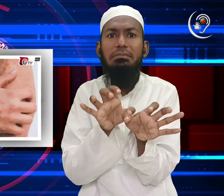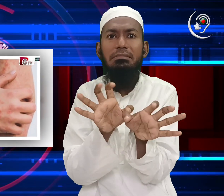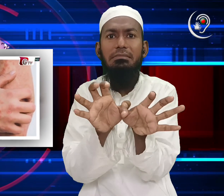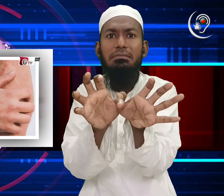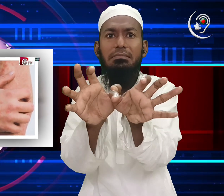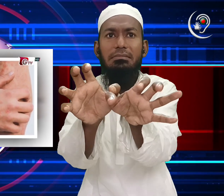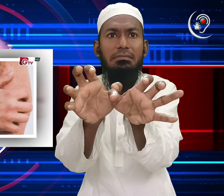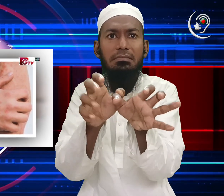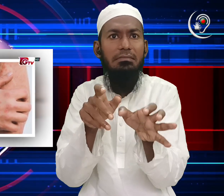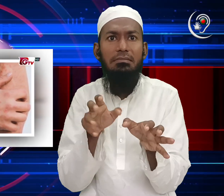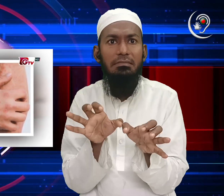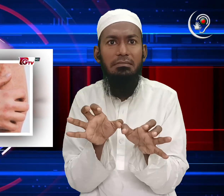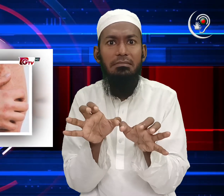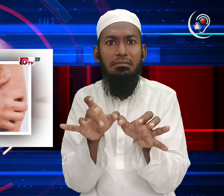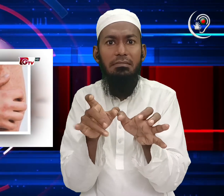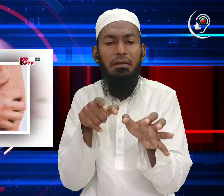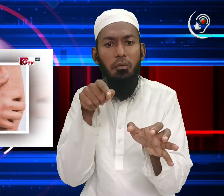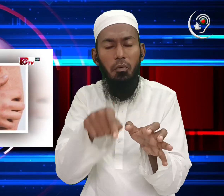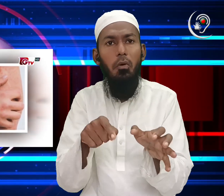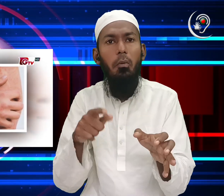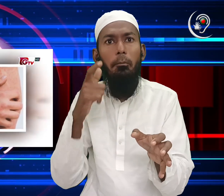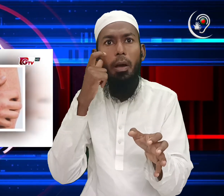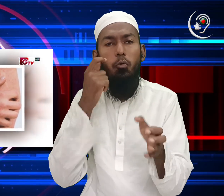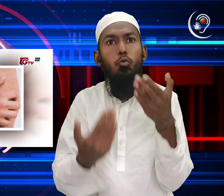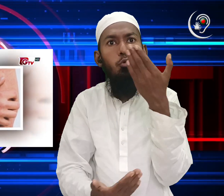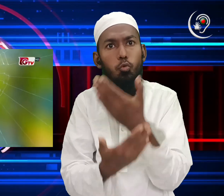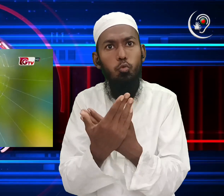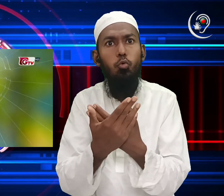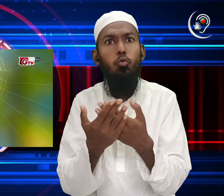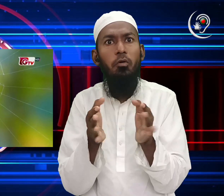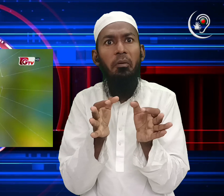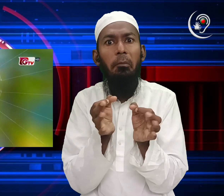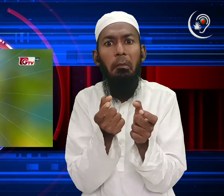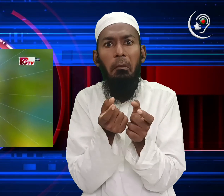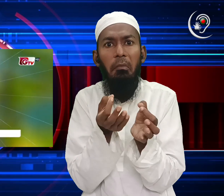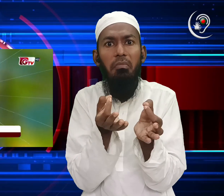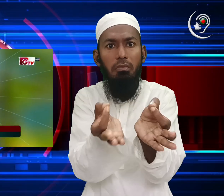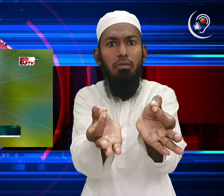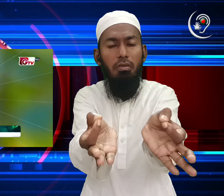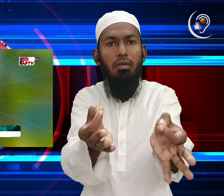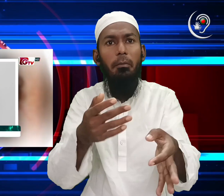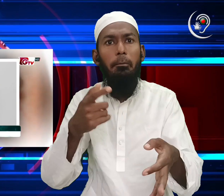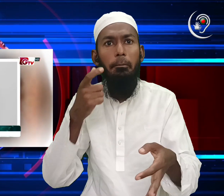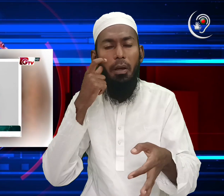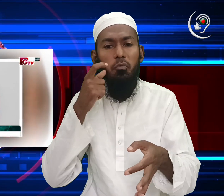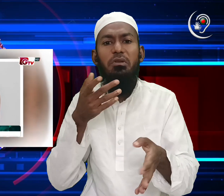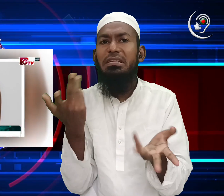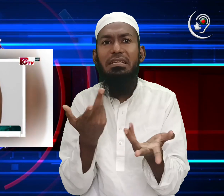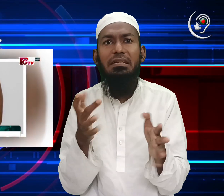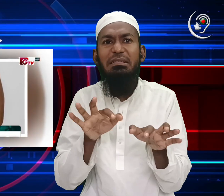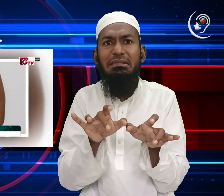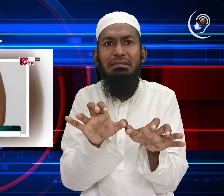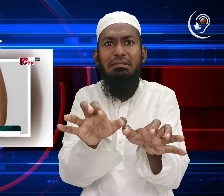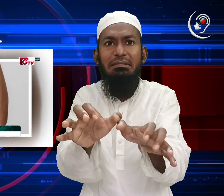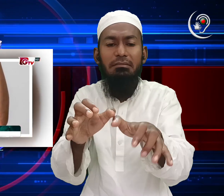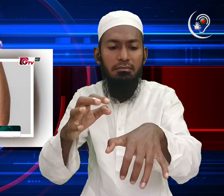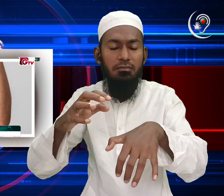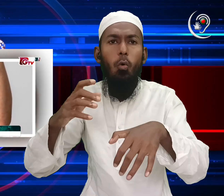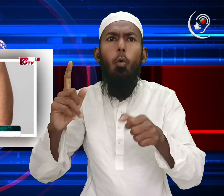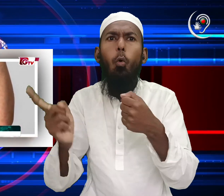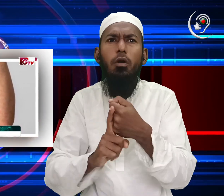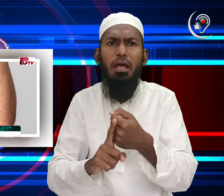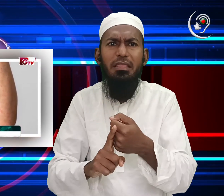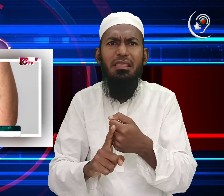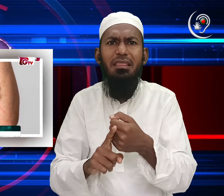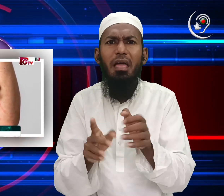মানবদেহে পাওয়া গেল নতুন এক ভাইরাস, যা ছড়াচ্ছে মাকড়সা থেকে। হঠাৎ করেই বাংলাদেশে ধরা পড়েছে এই